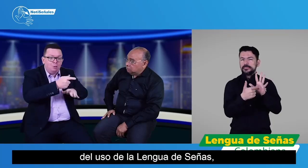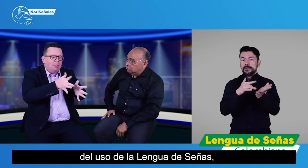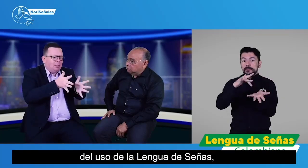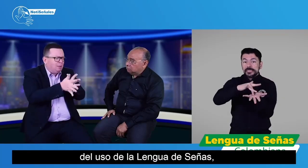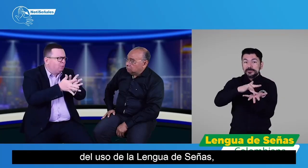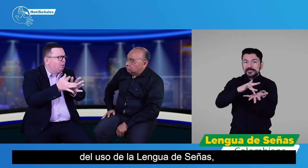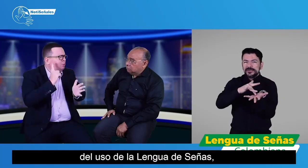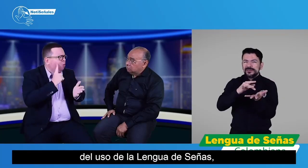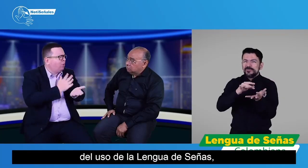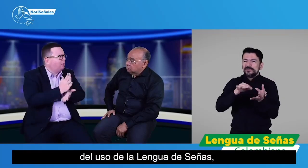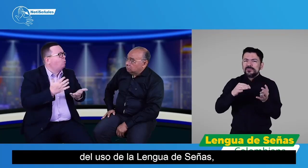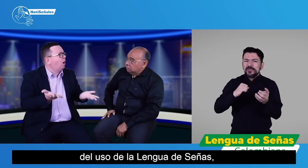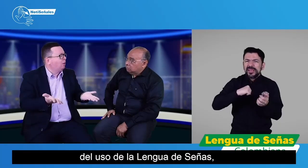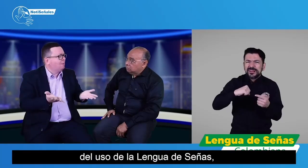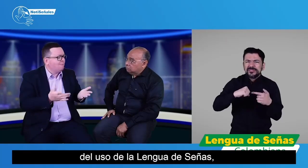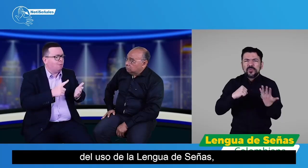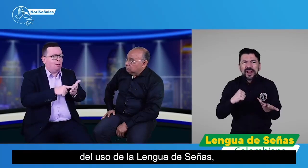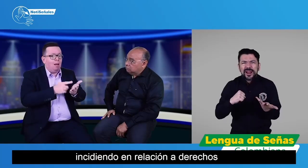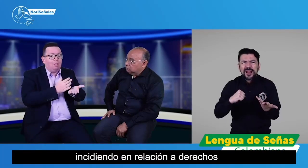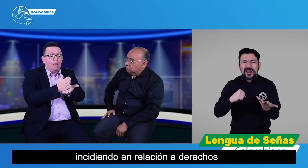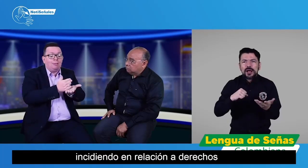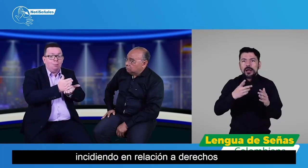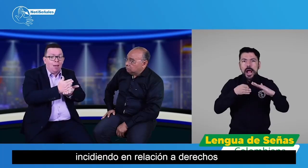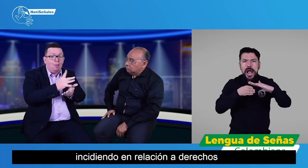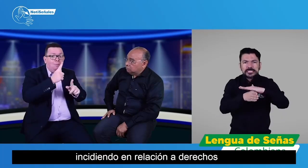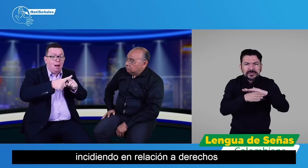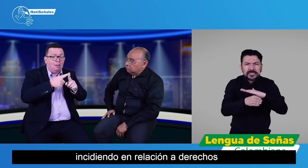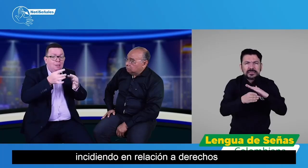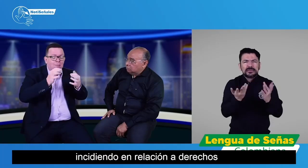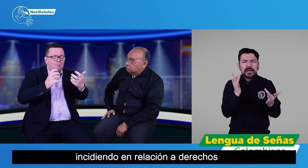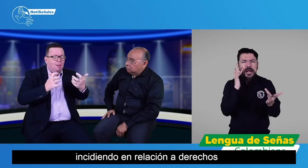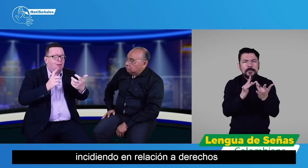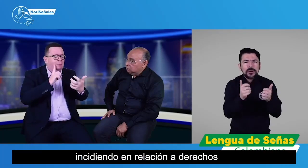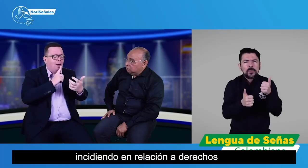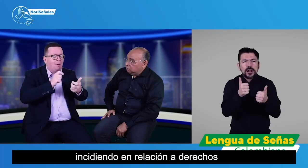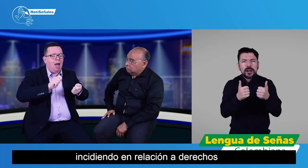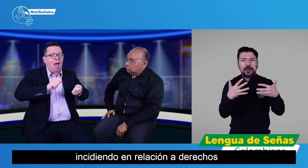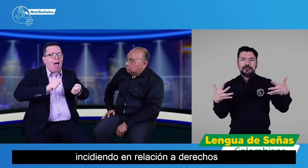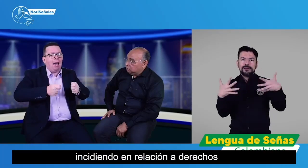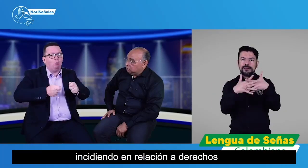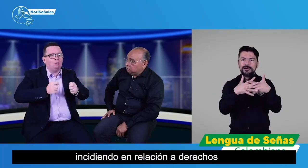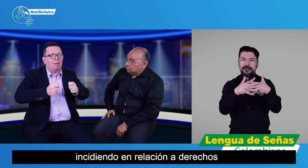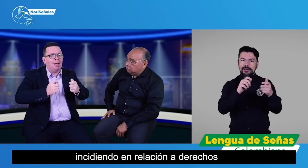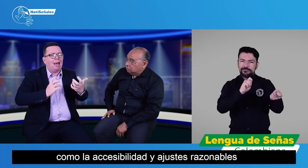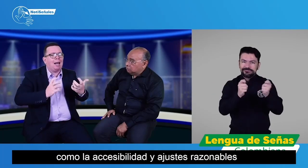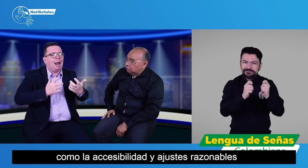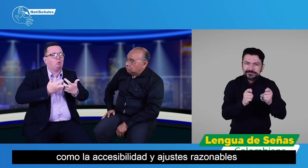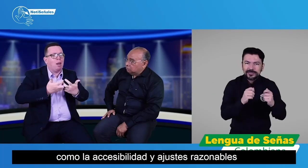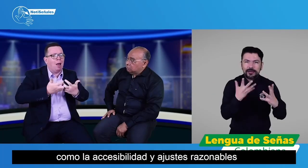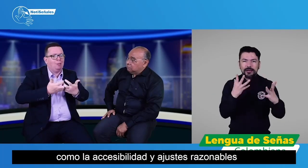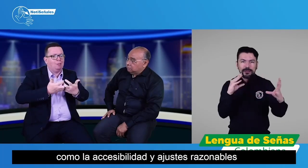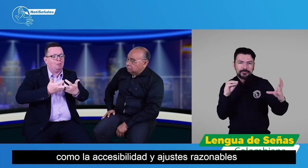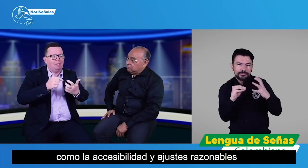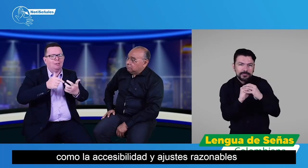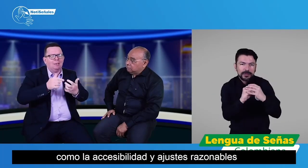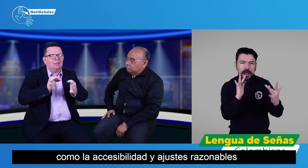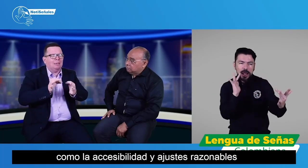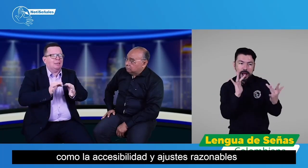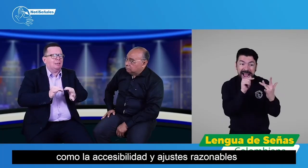de la lengua de señas, incidiendo en relación a derechos, como la accesibilidad y ajustes razonables.